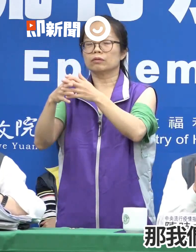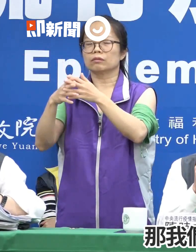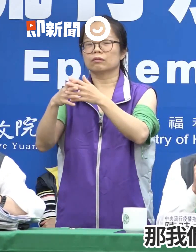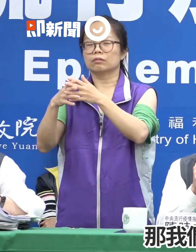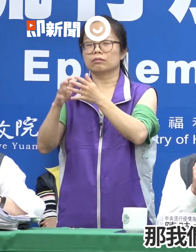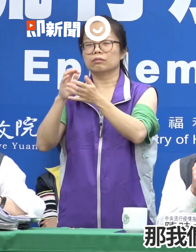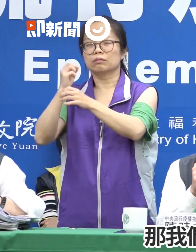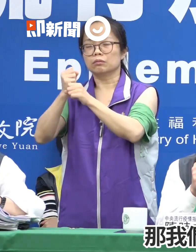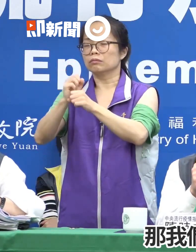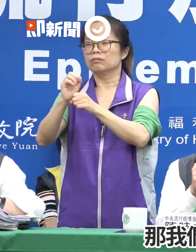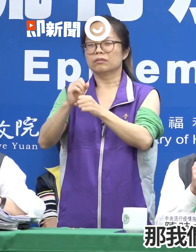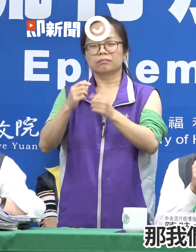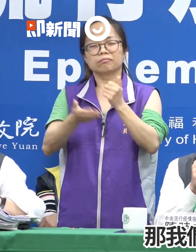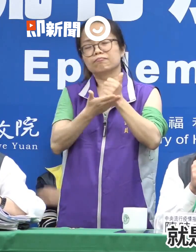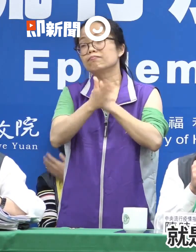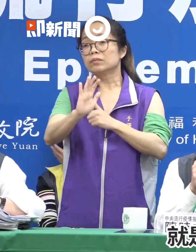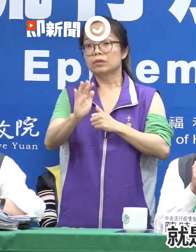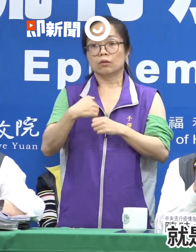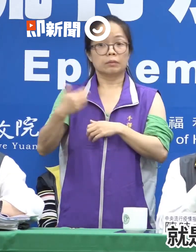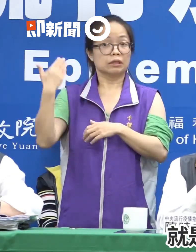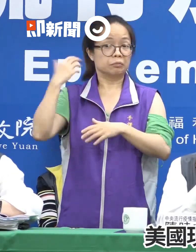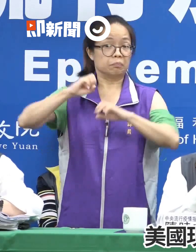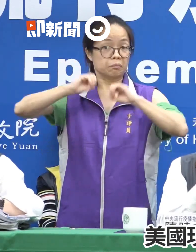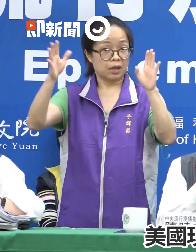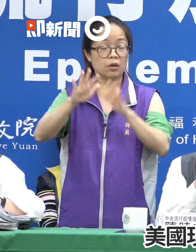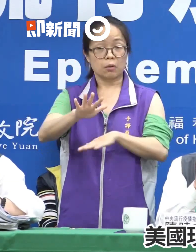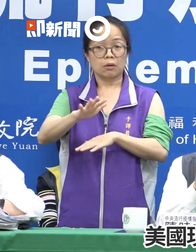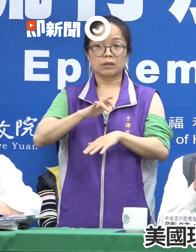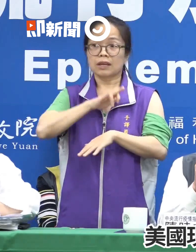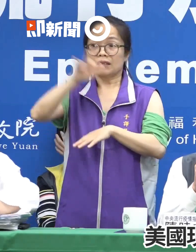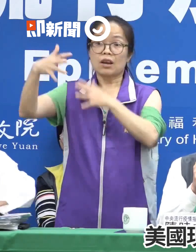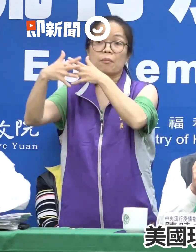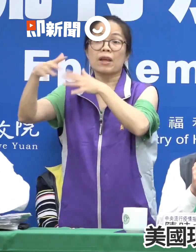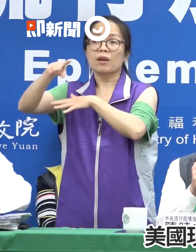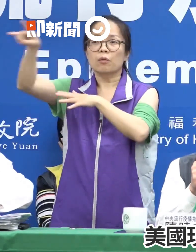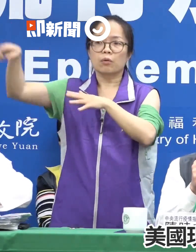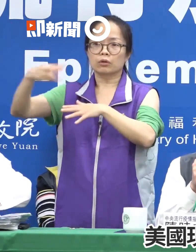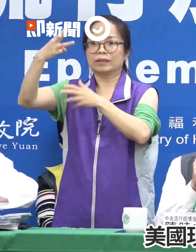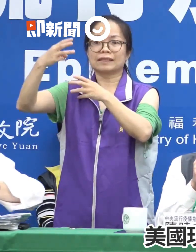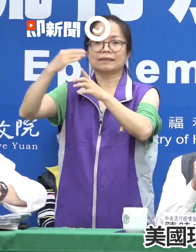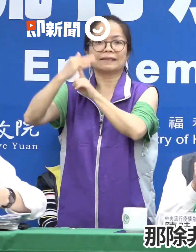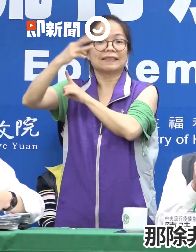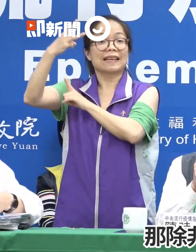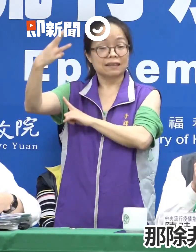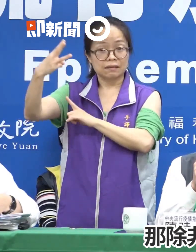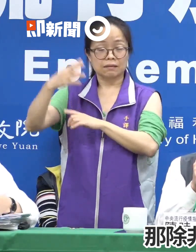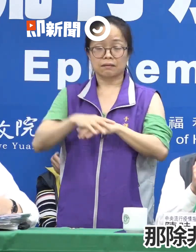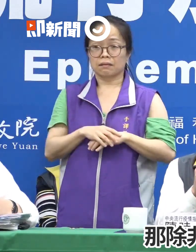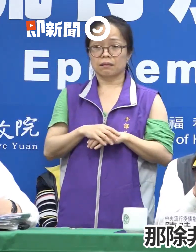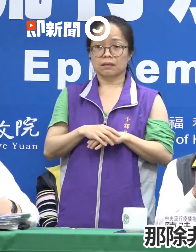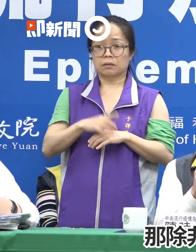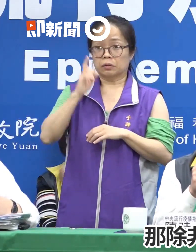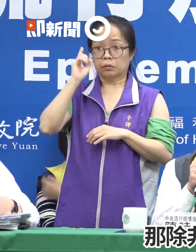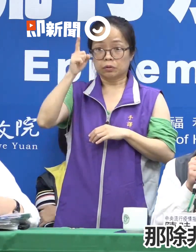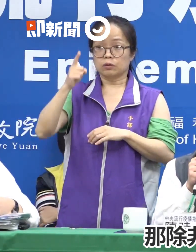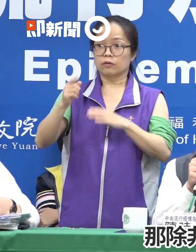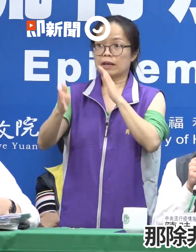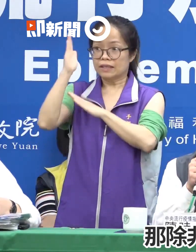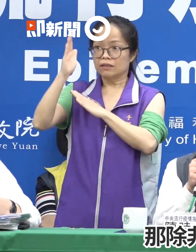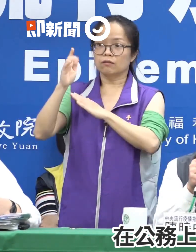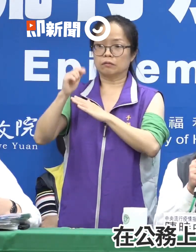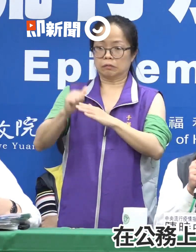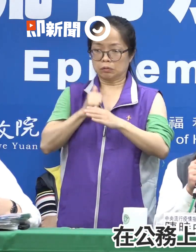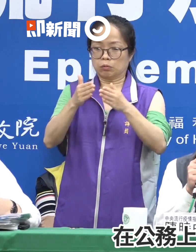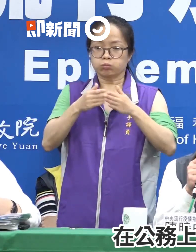那我们上期也有讲过就是说现在到美国现在都是三级嘛那除非是政府有需